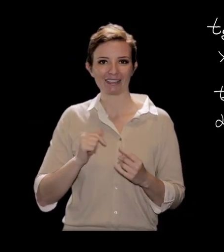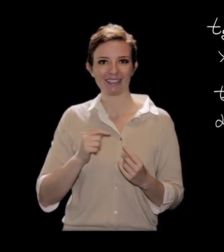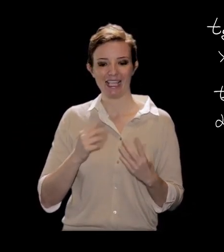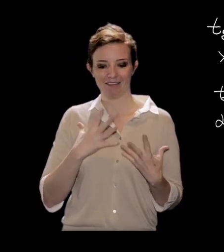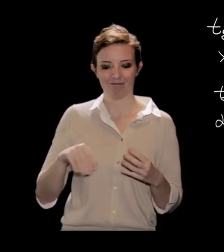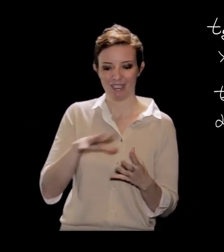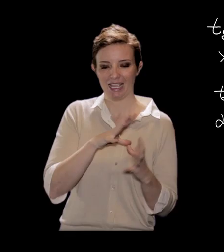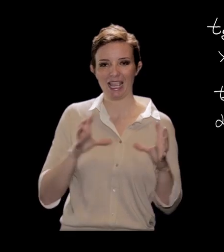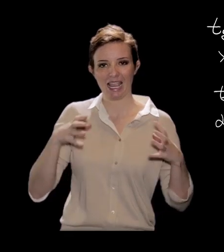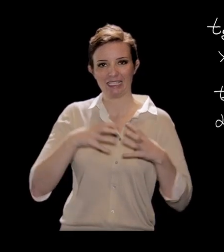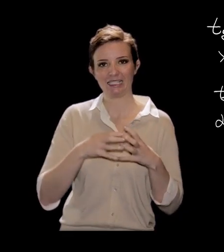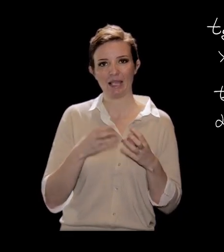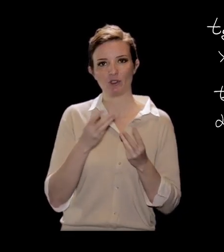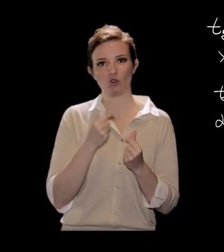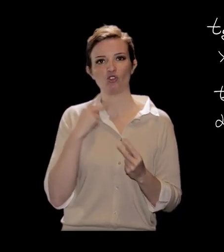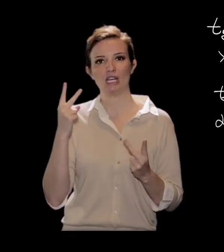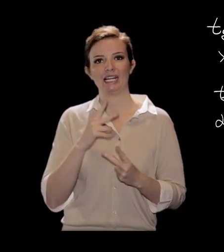soluzioni reali.